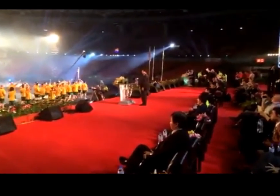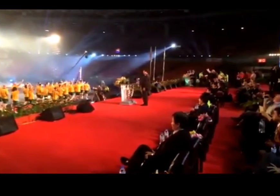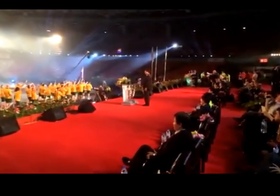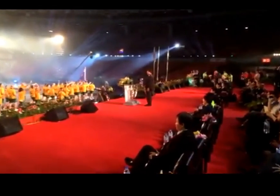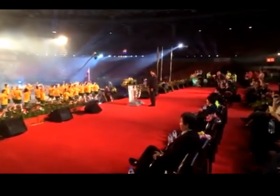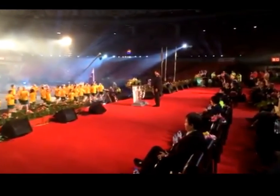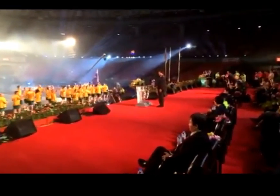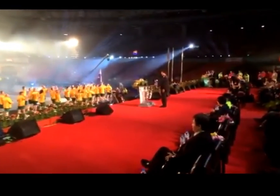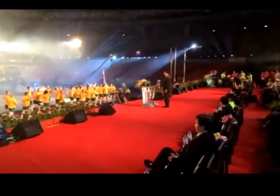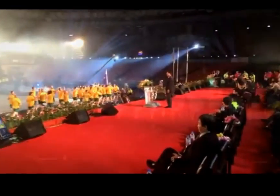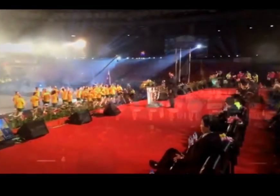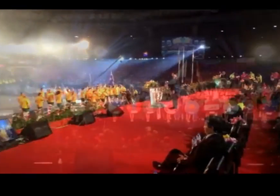希望你们这一次会拥有非常好的成绩。Good luck.